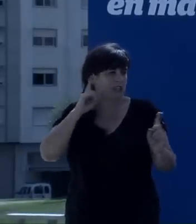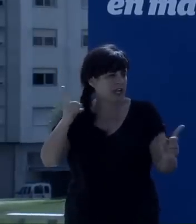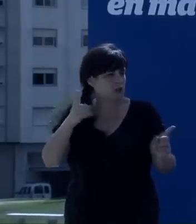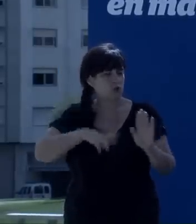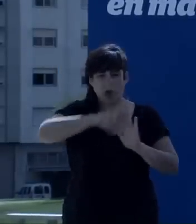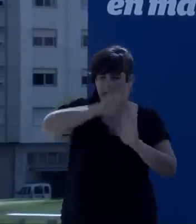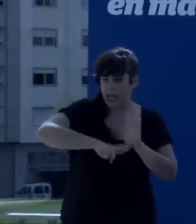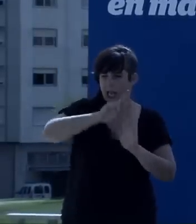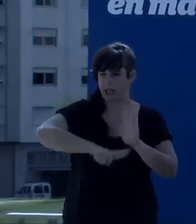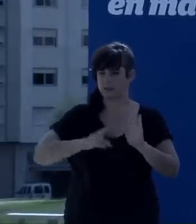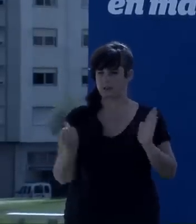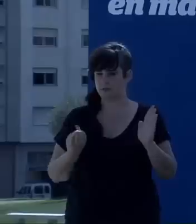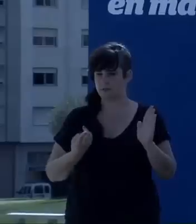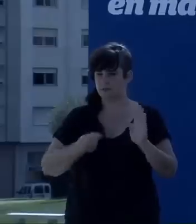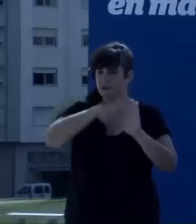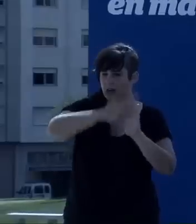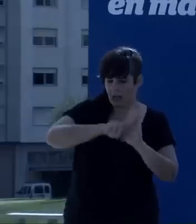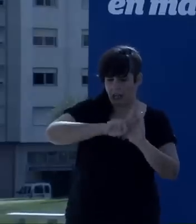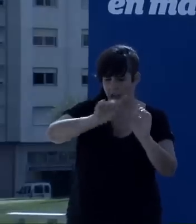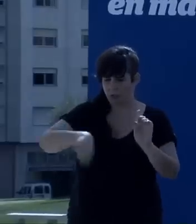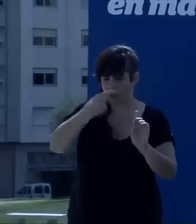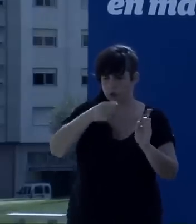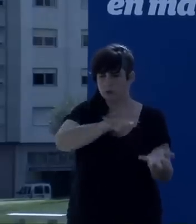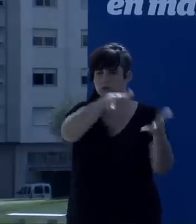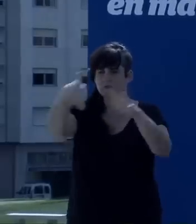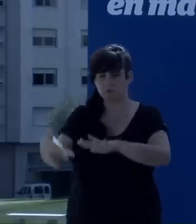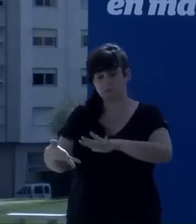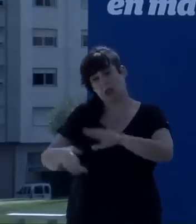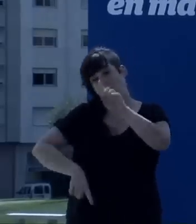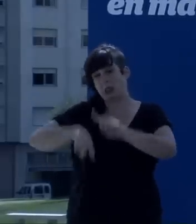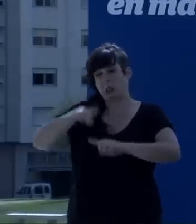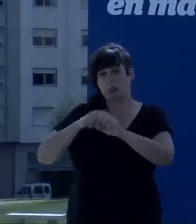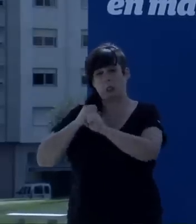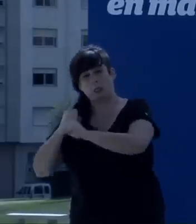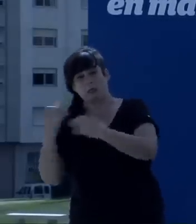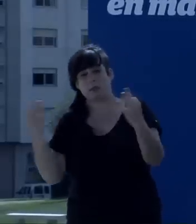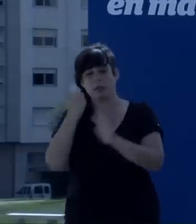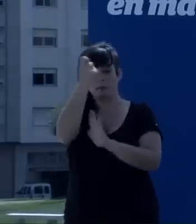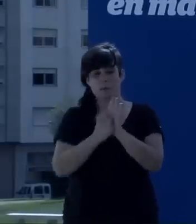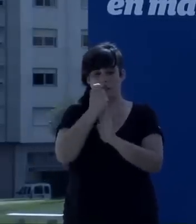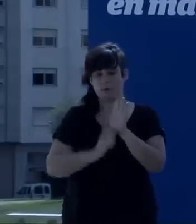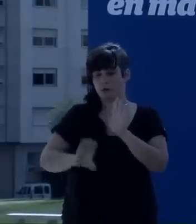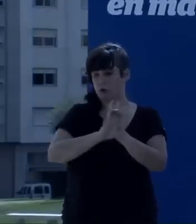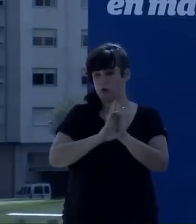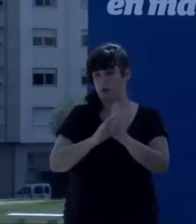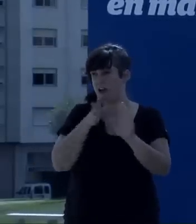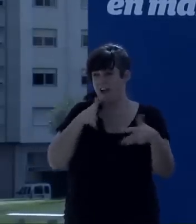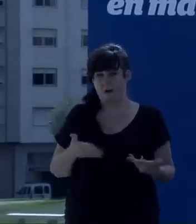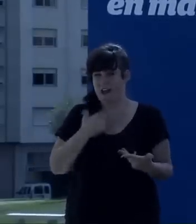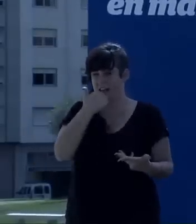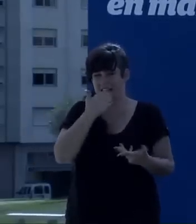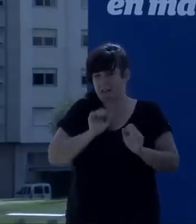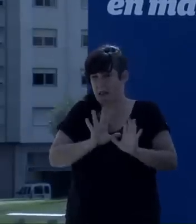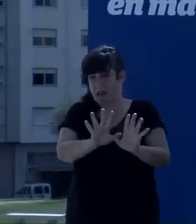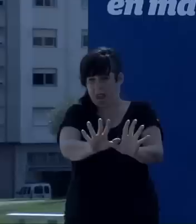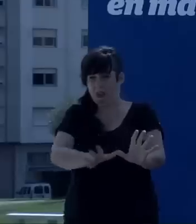regras que se aplicasen en base aos principios constitucionais que hoxe prácticamente están abolidos, porque é unha Constitución que nos